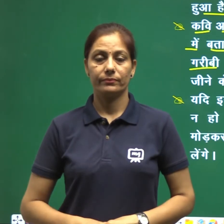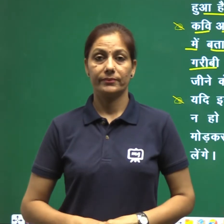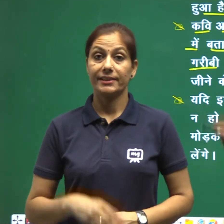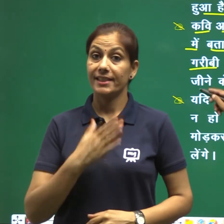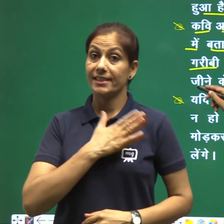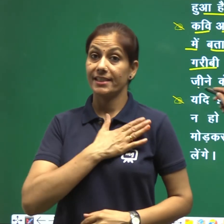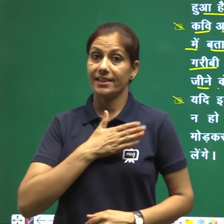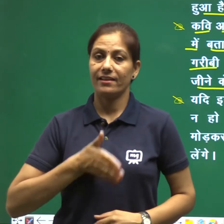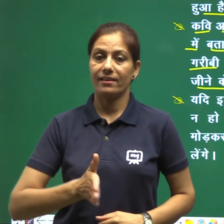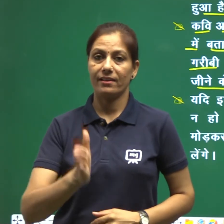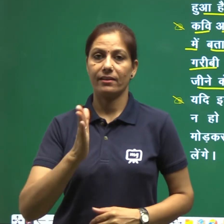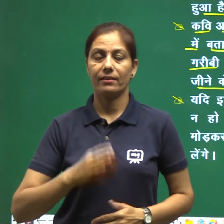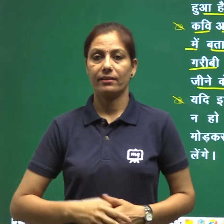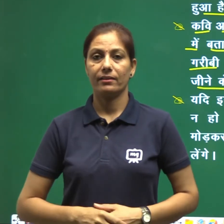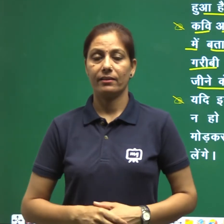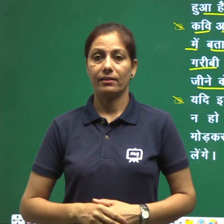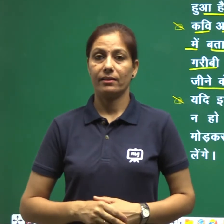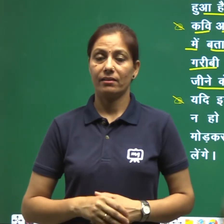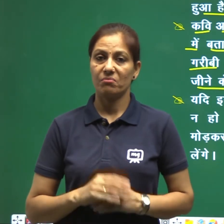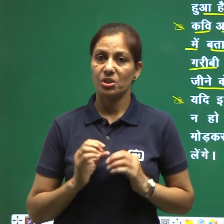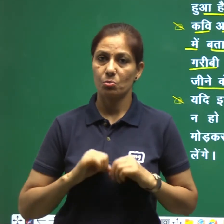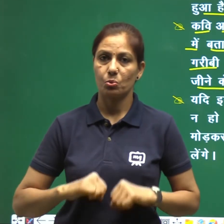जीने के लिए मजबूर है।